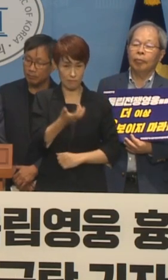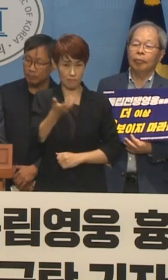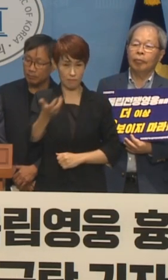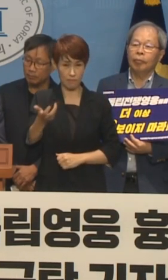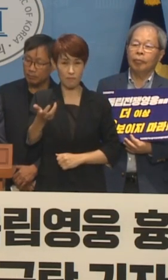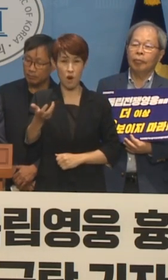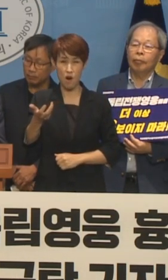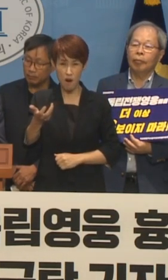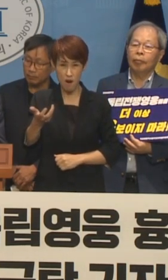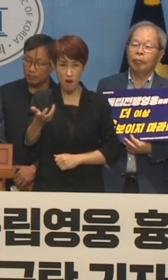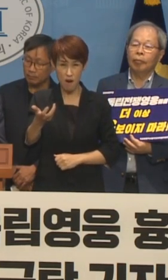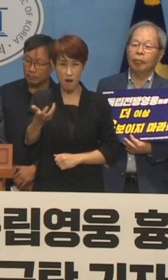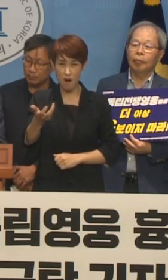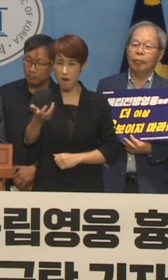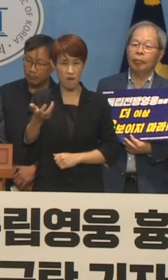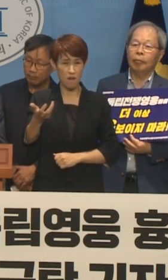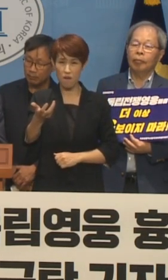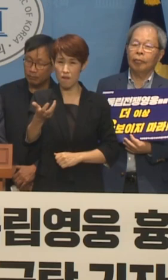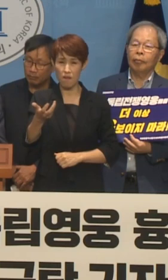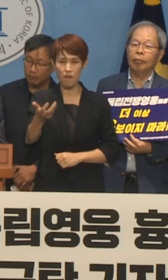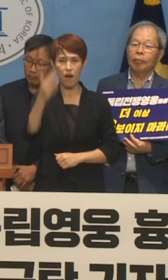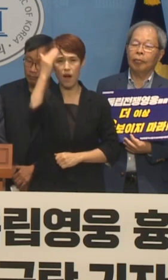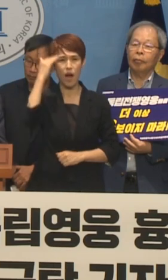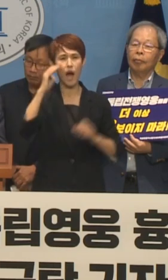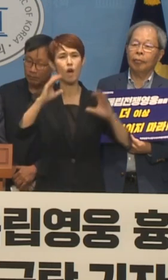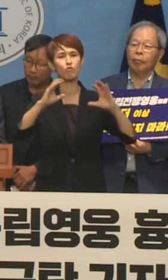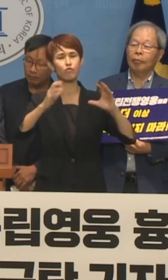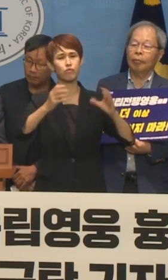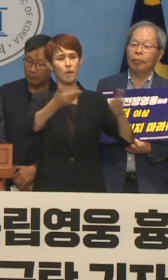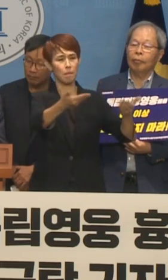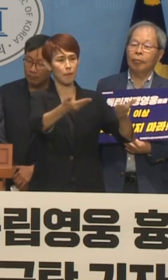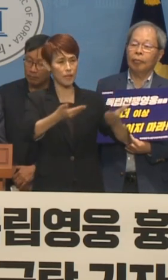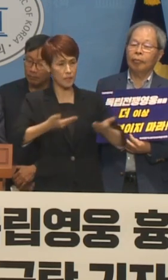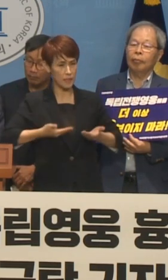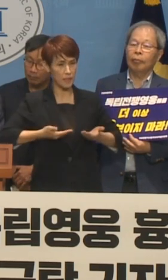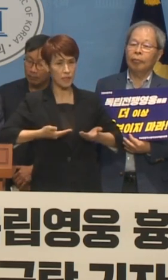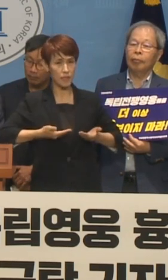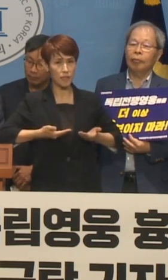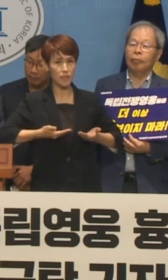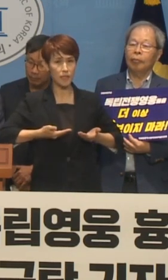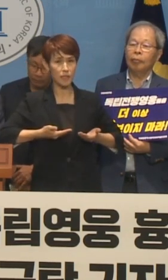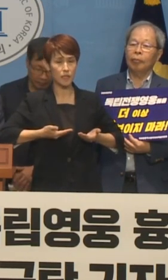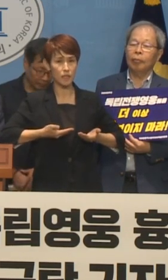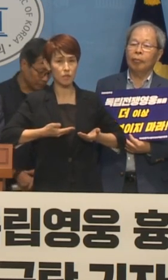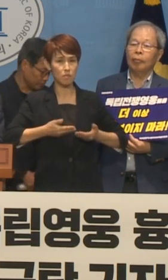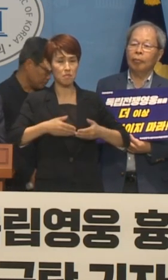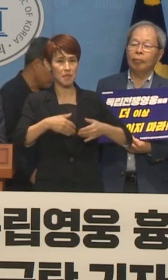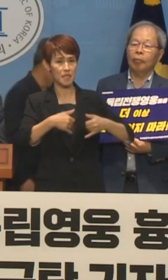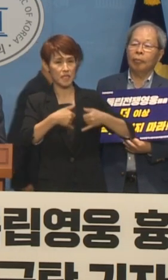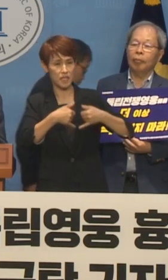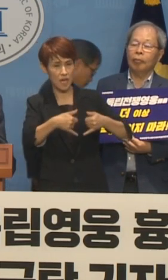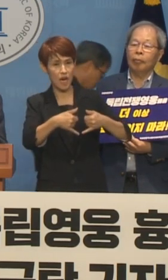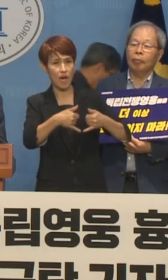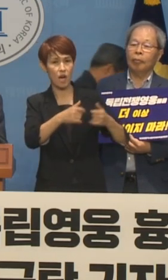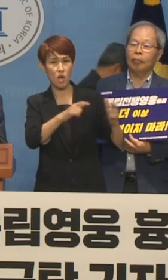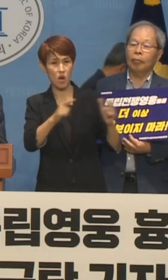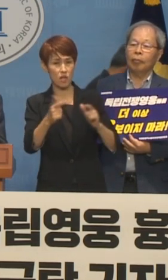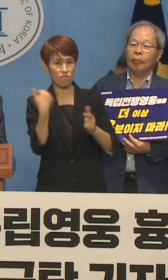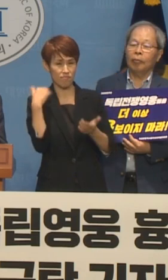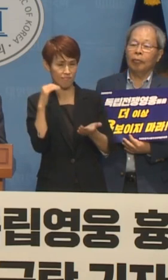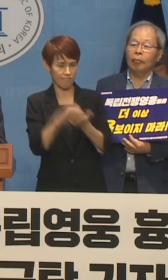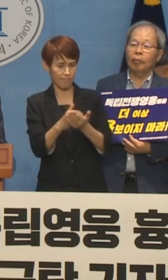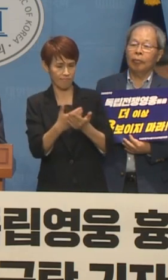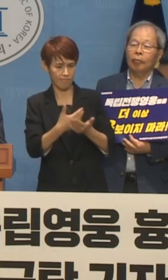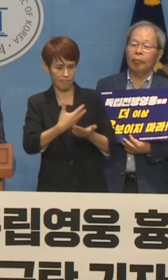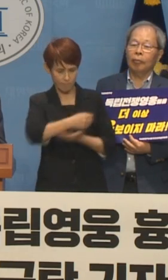이동시키면 우리는 그동안 대한민국에서 받은 일체의 훈장과 표창을 반납할